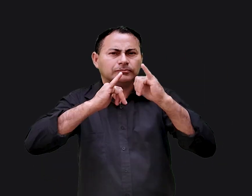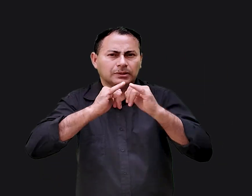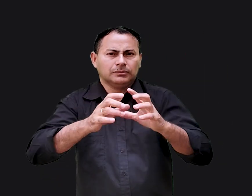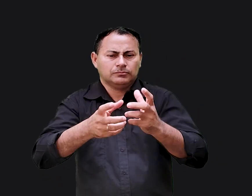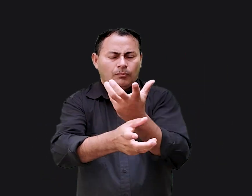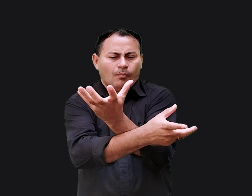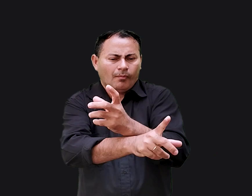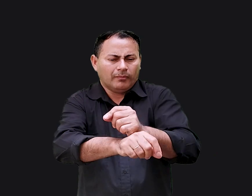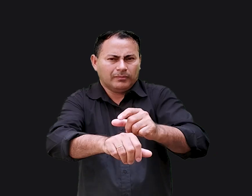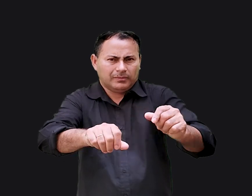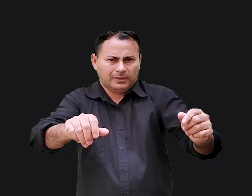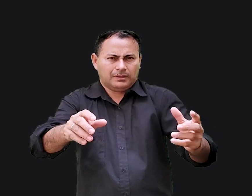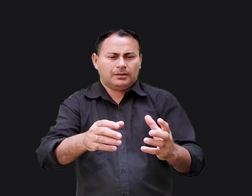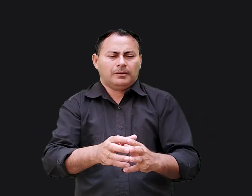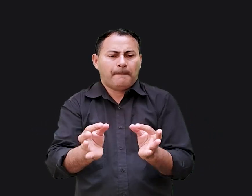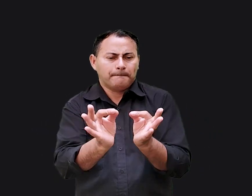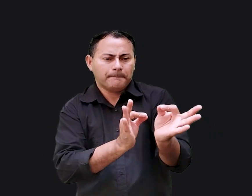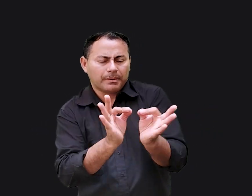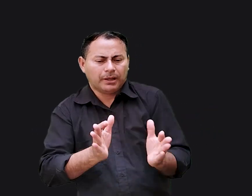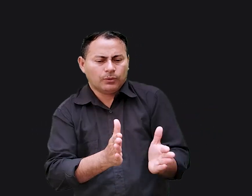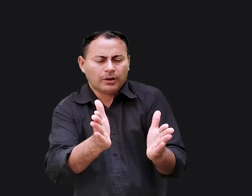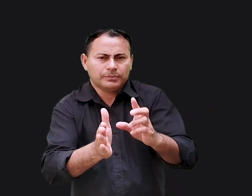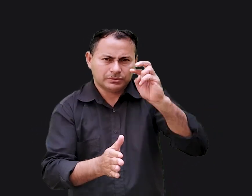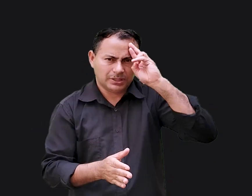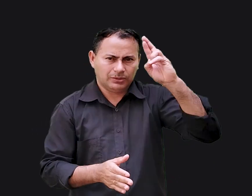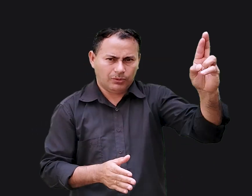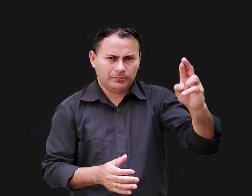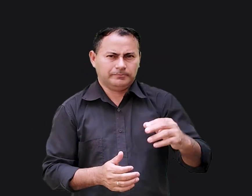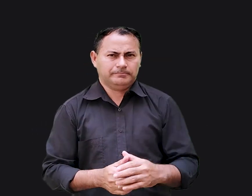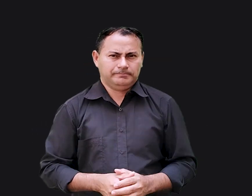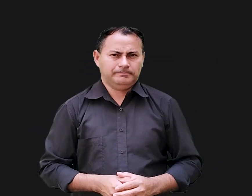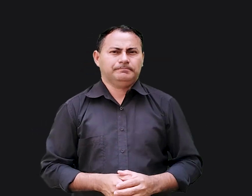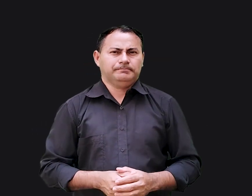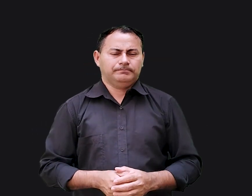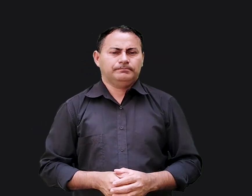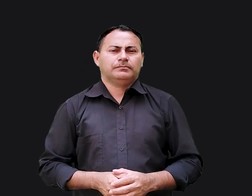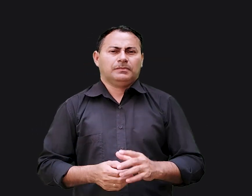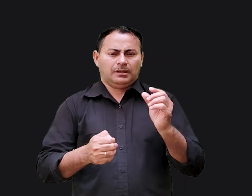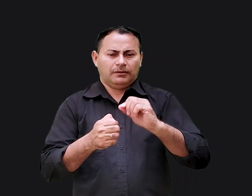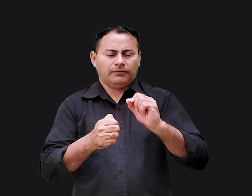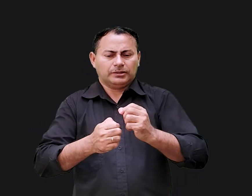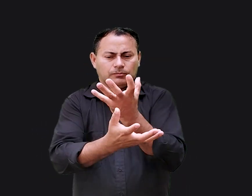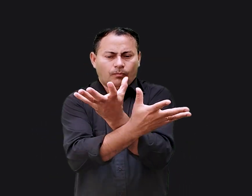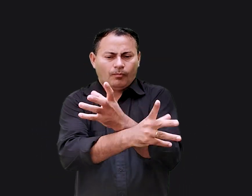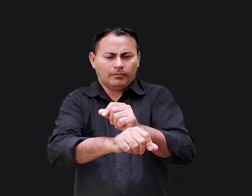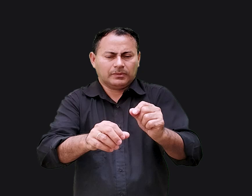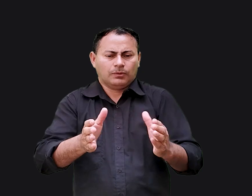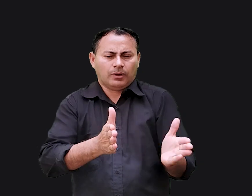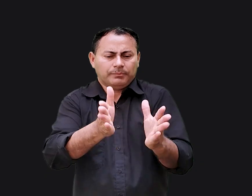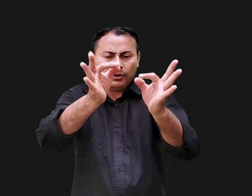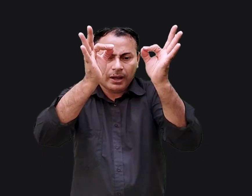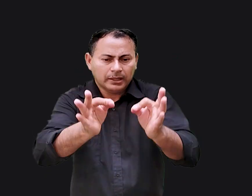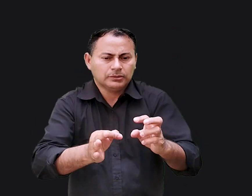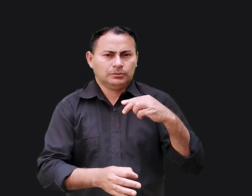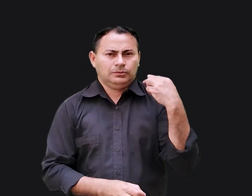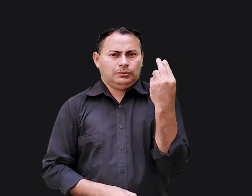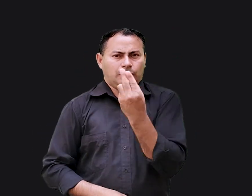no deserto, preparem o caminho para o Senhor. Façam no deserto um caminho reto para o nosso